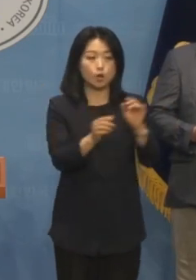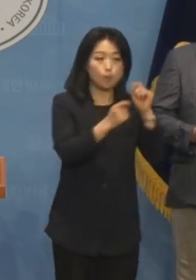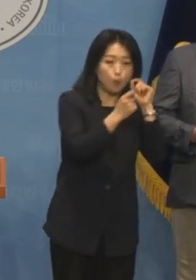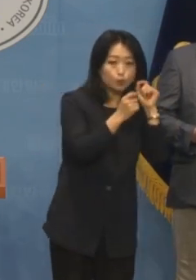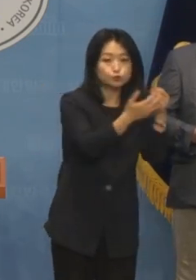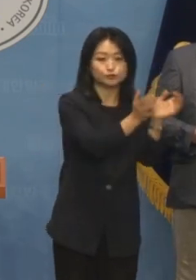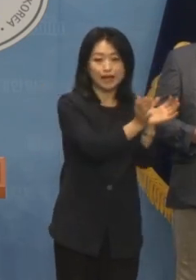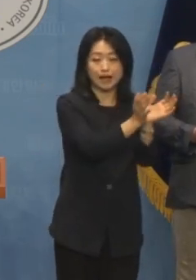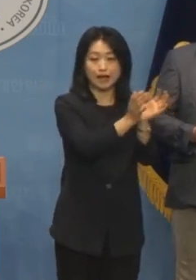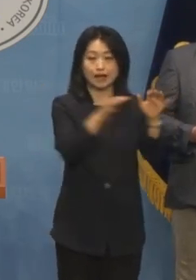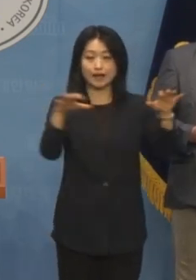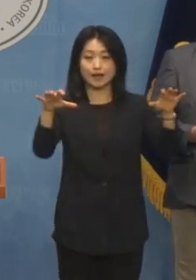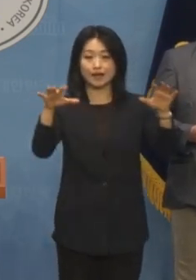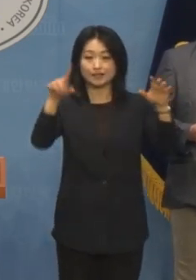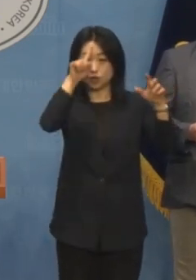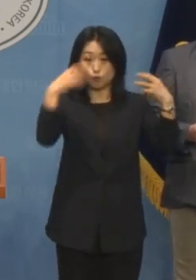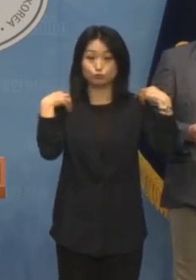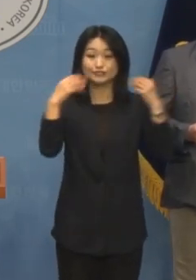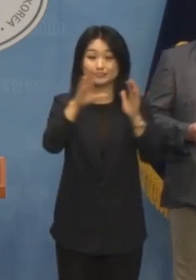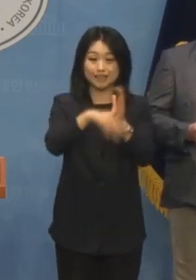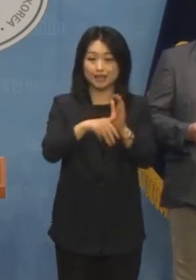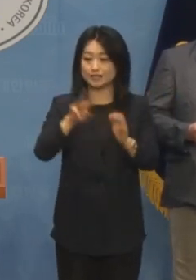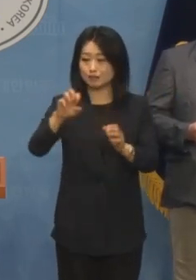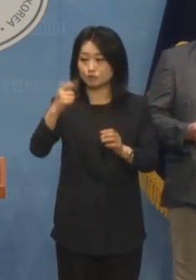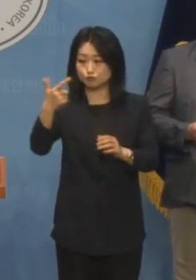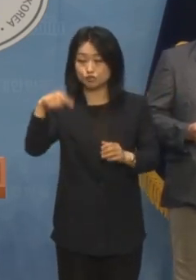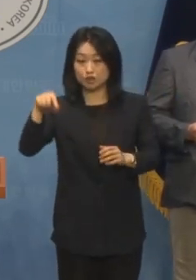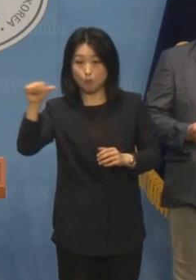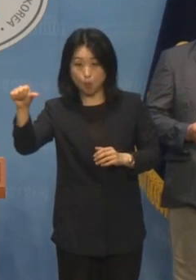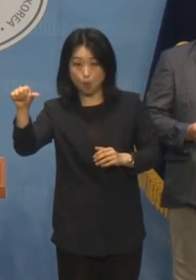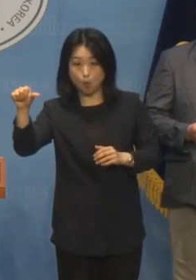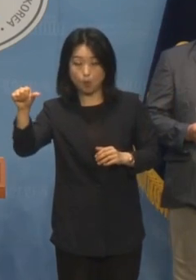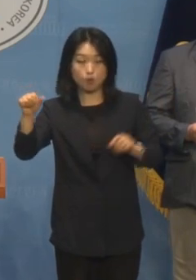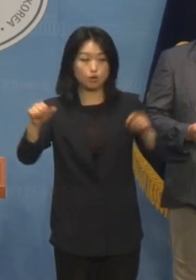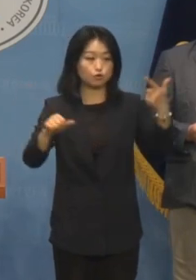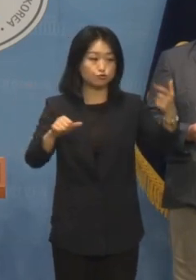정권에서 자살한 사람은 각각 36.5%대